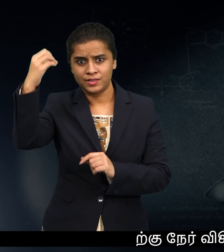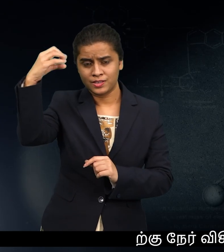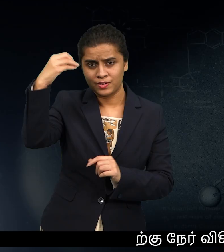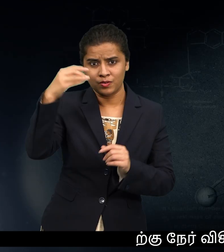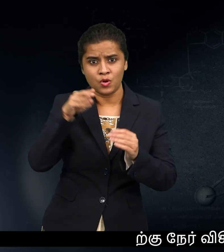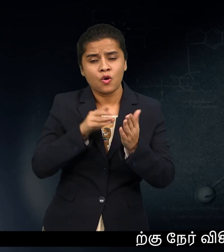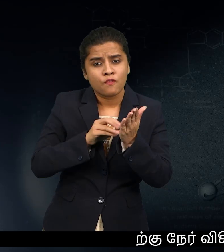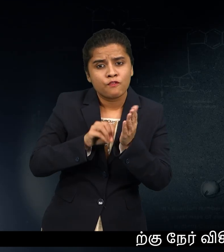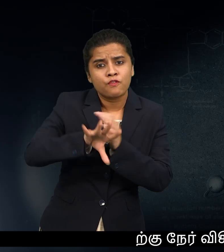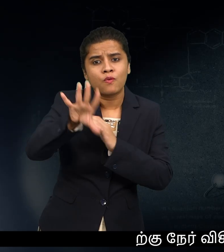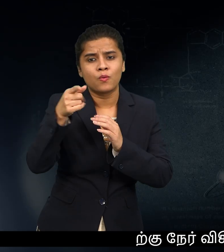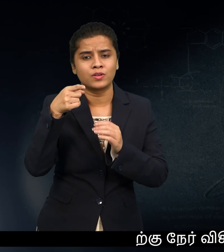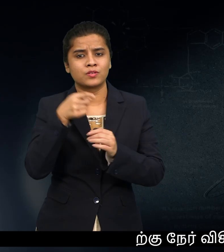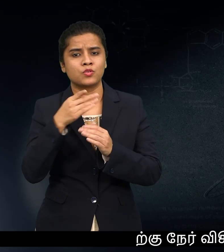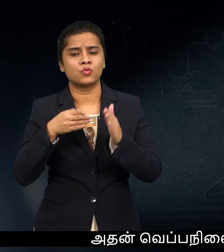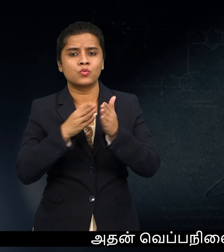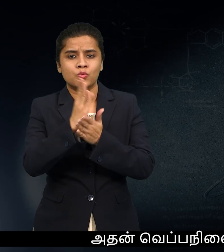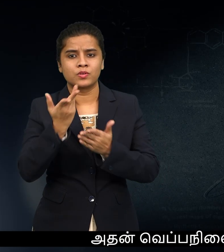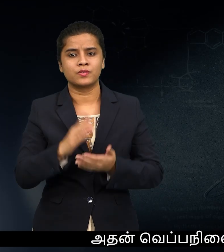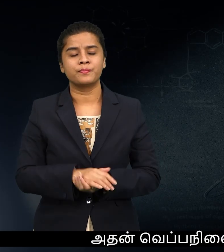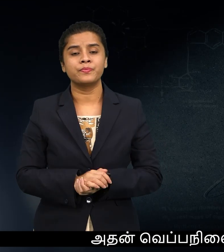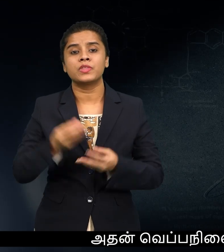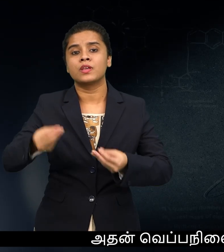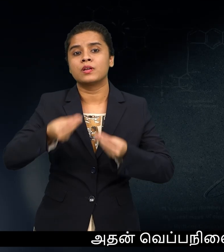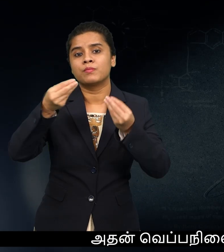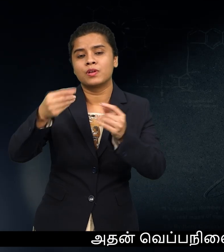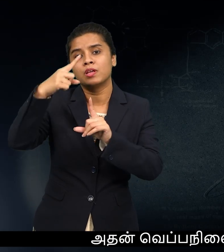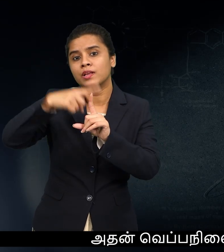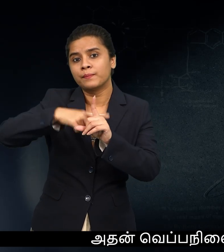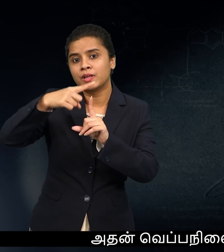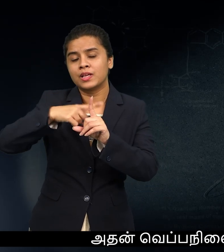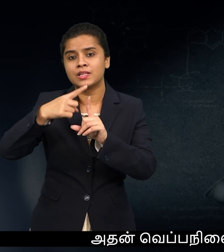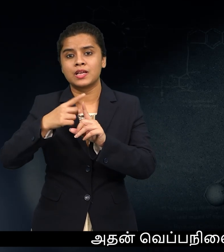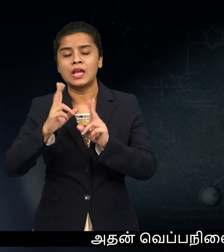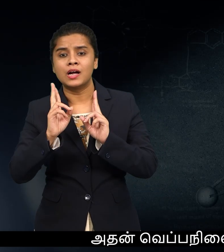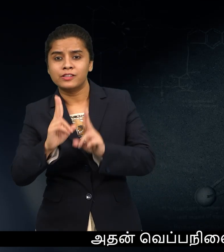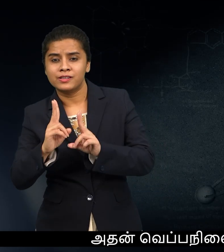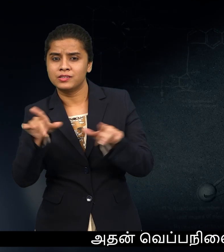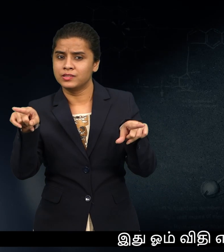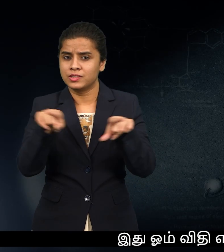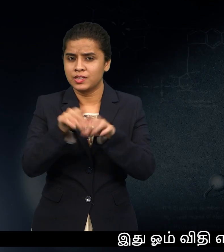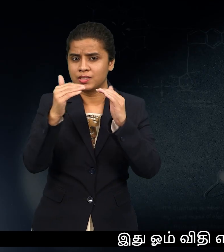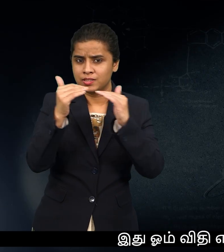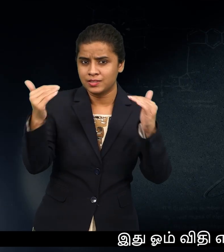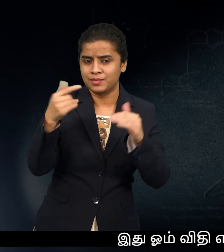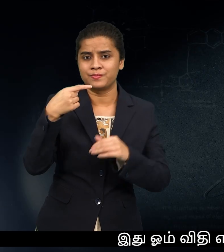விகிதாசாரமாக இருக்கும். அதன் வெப்பநிலை ஒரே மாதிரியாக இருந்தால் இது ஓம் விதி